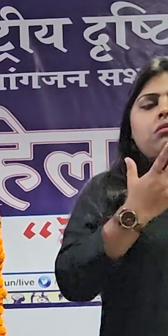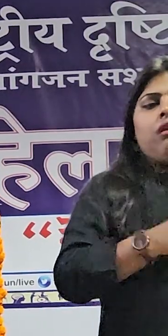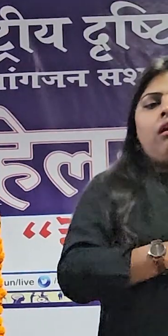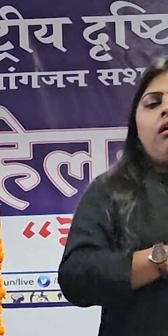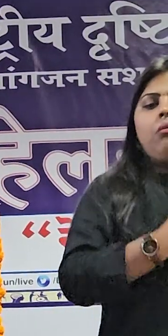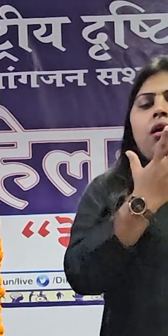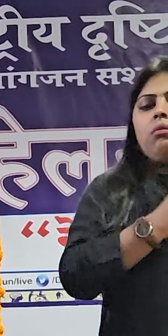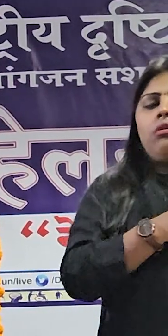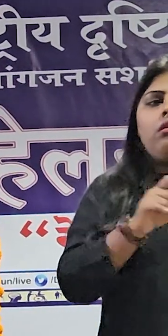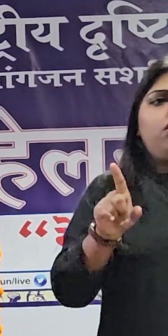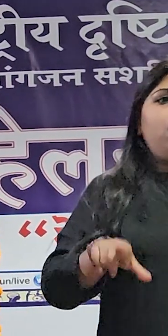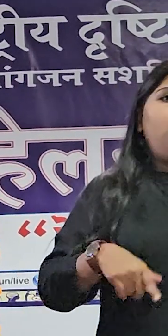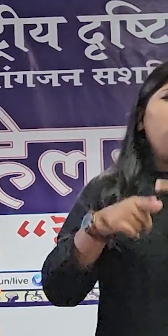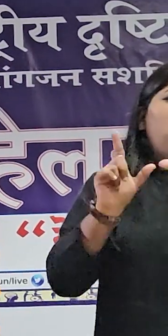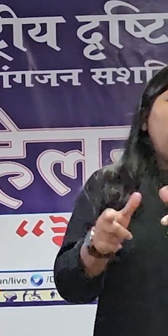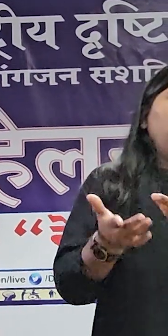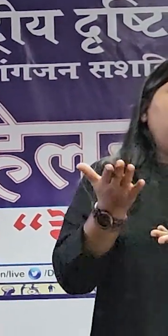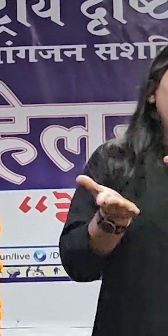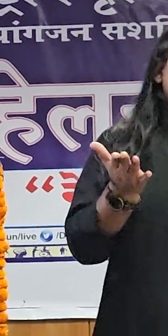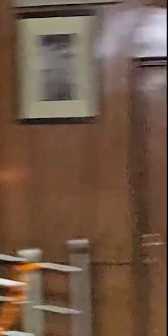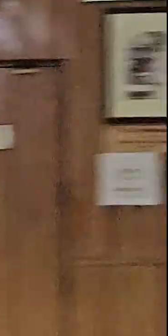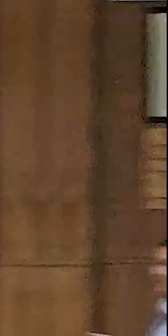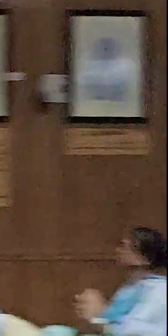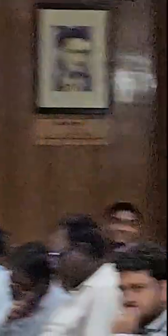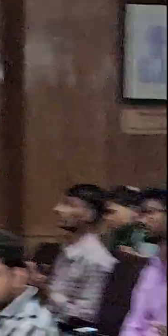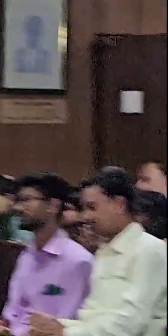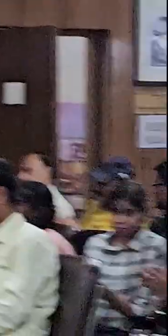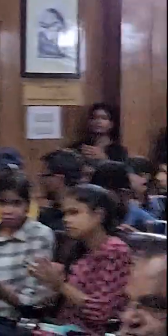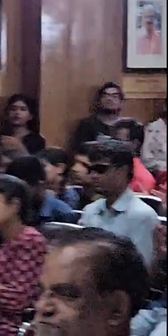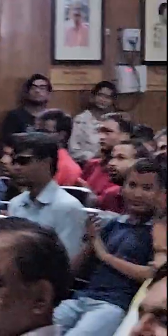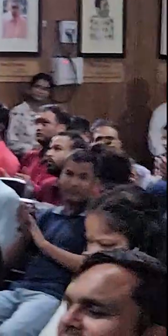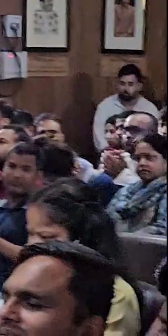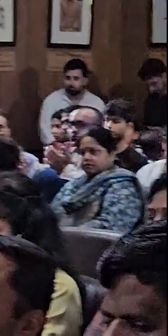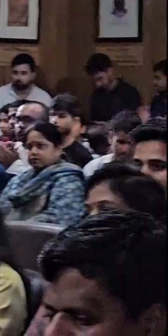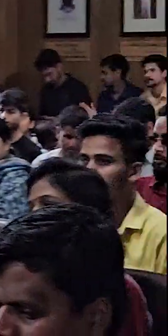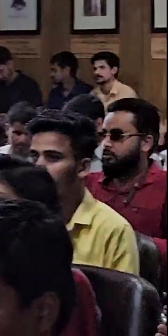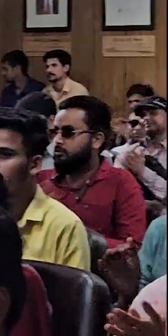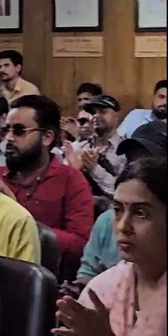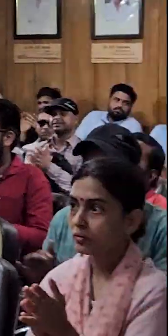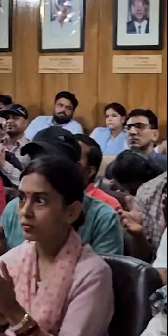से जो थी गूंगी दिव्यांग बहरी।